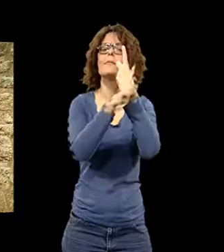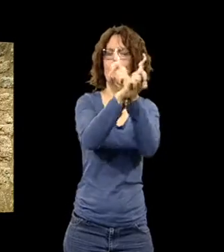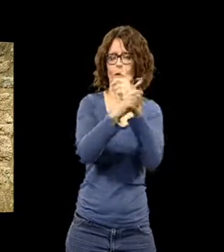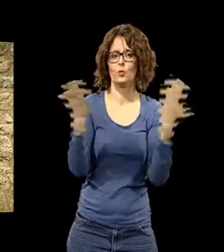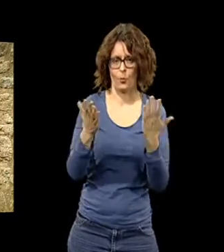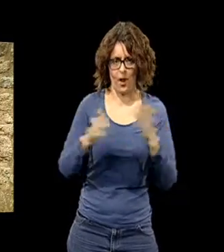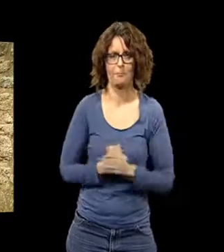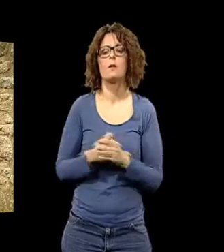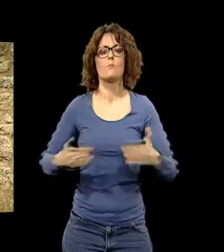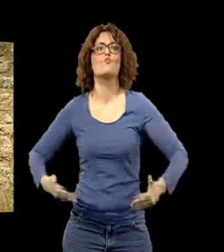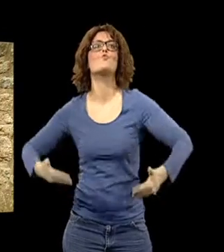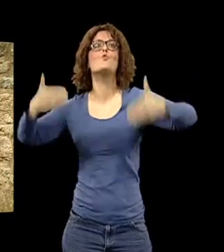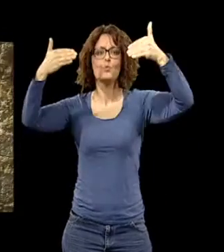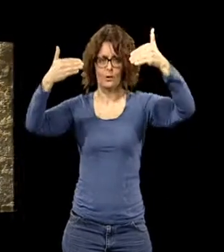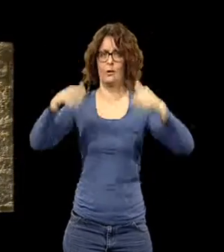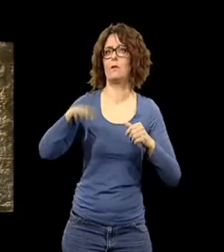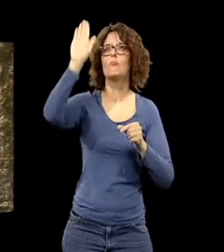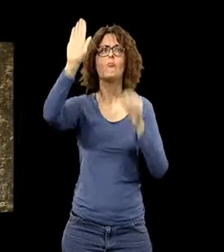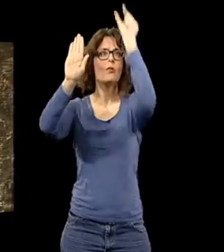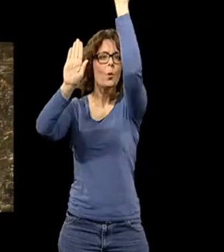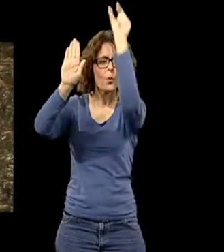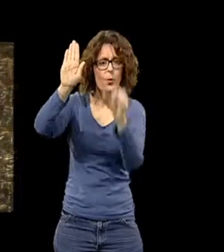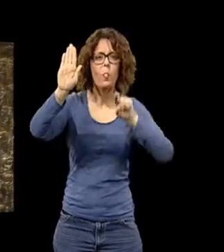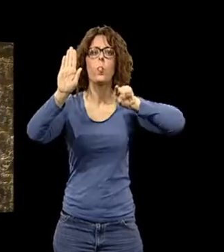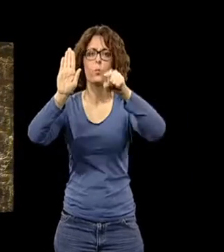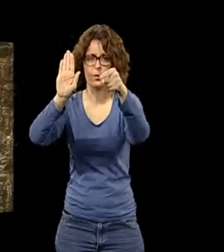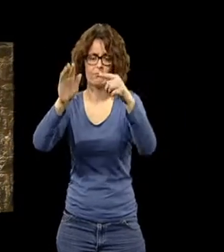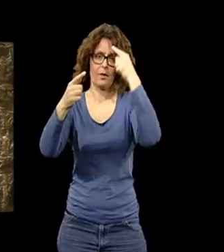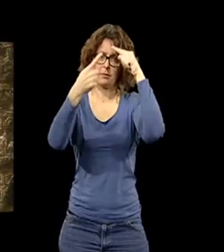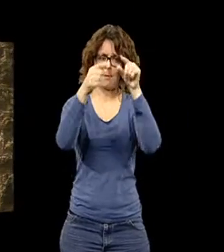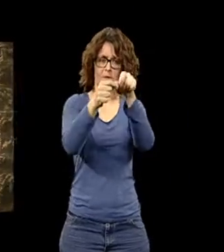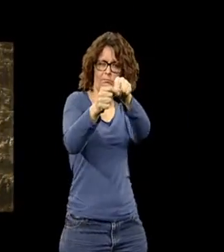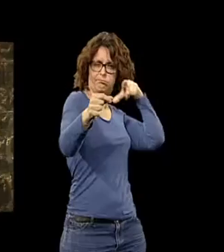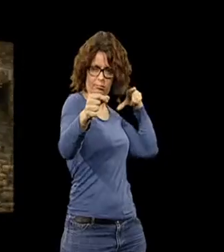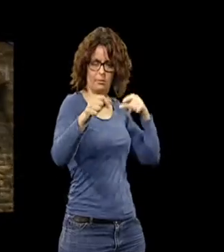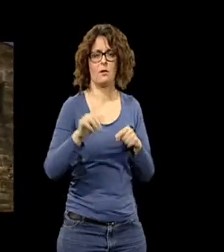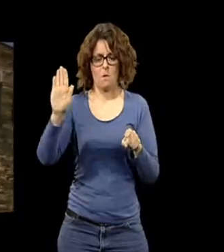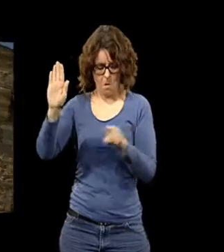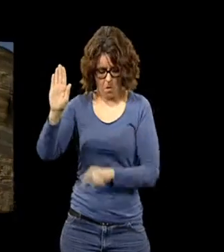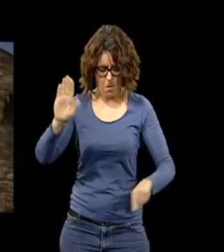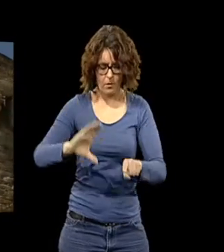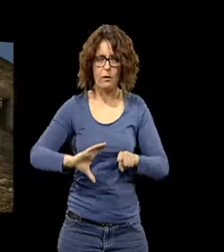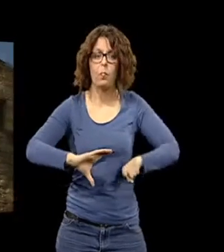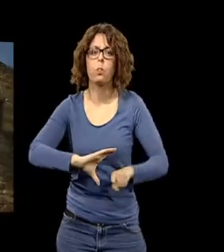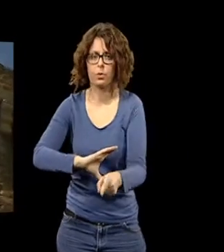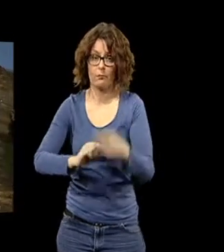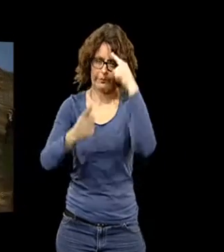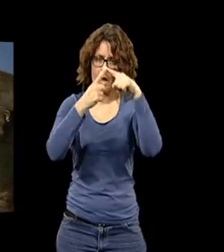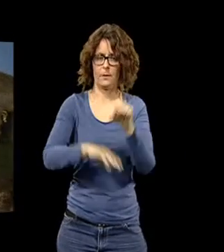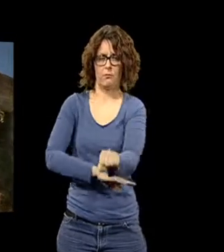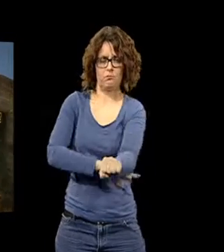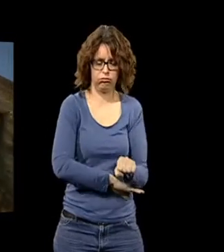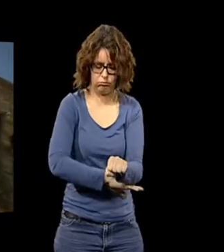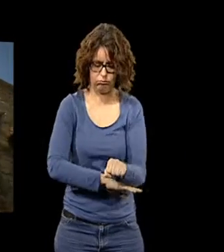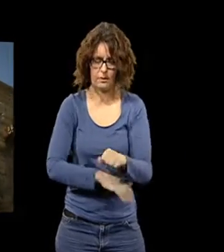autre élément de défense donc des archères pour tirer à l'arc, des canonnières pour tirer au canon. Tout en haut, où l'on situe donc le chemin de ronde